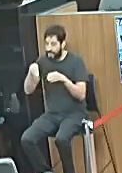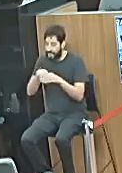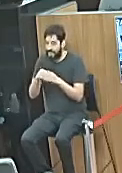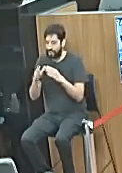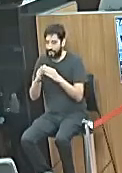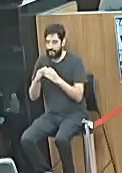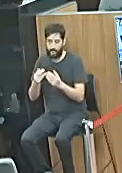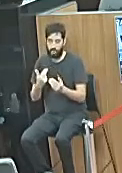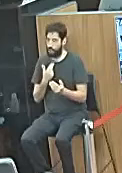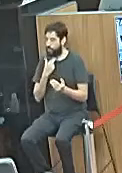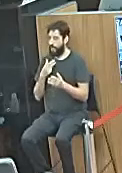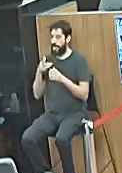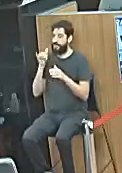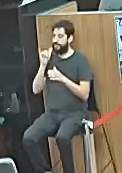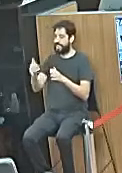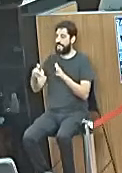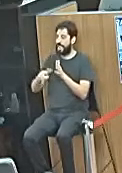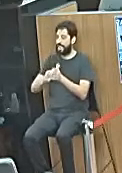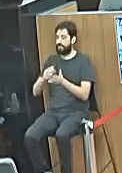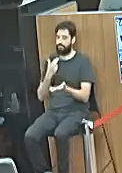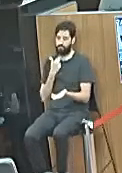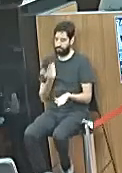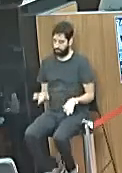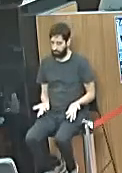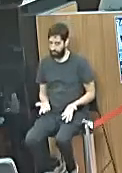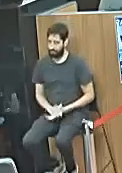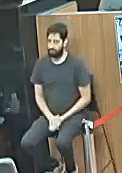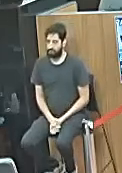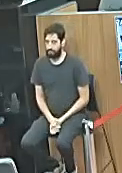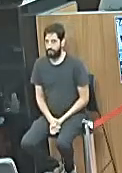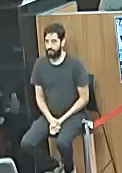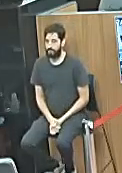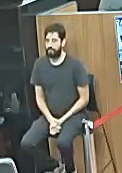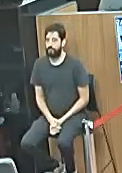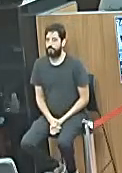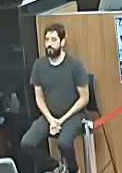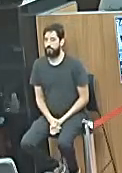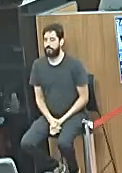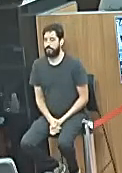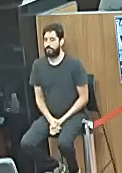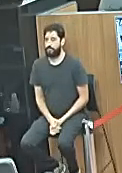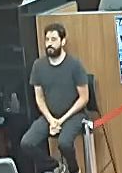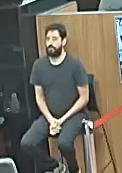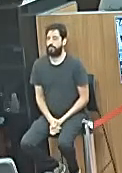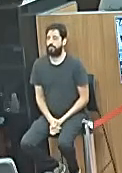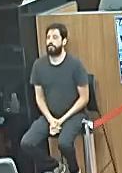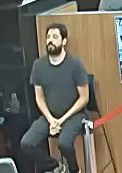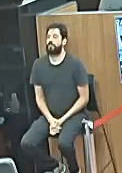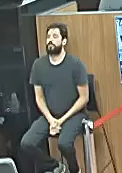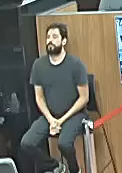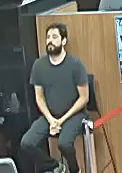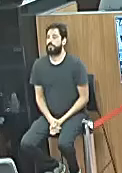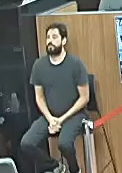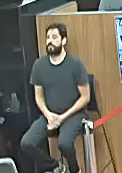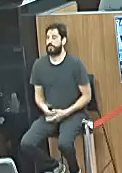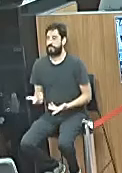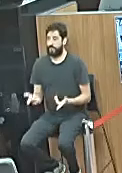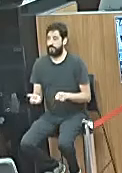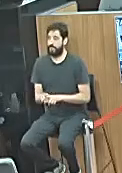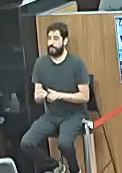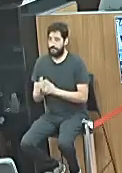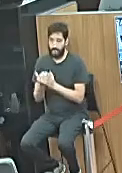tem jeito de designers e chegando a um aumento do feminicídio